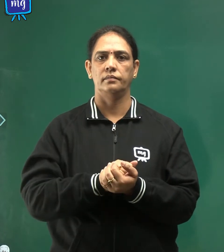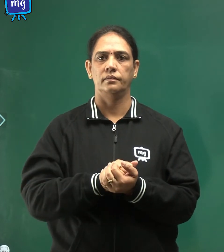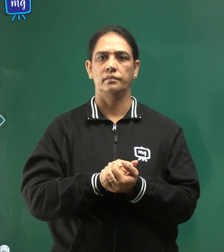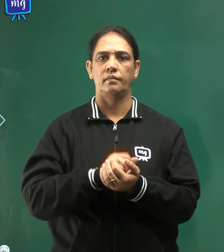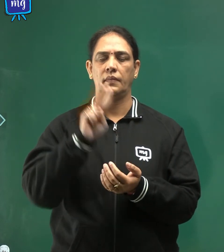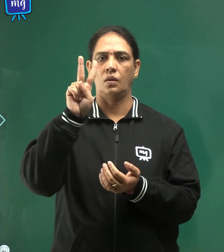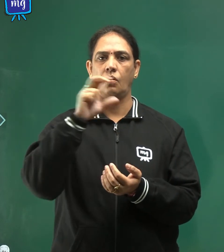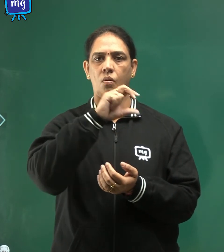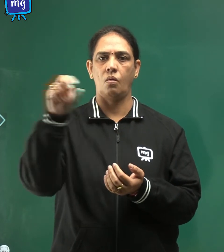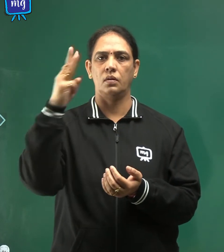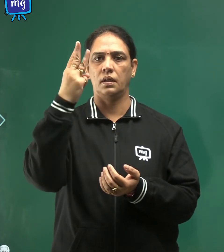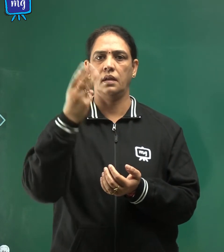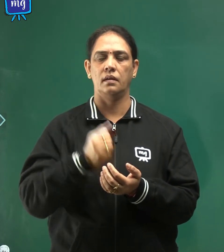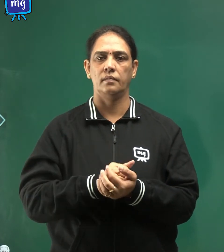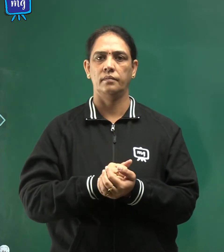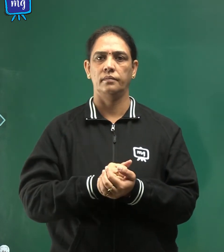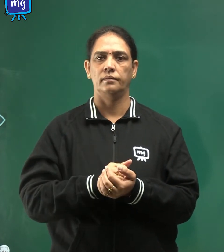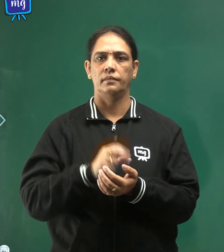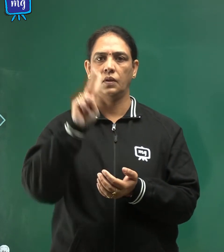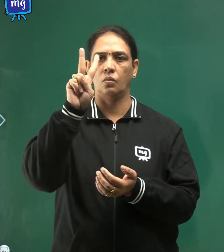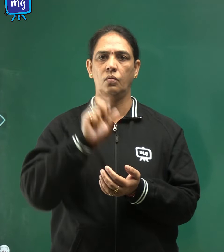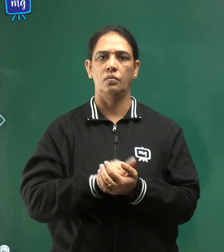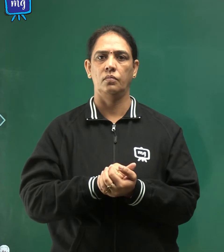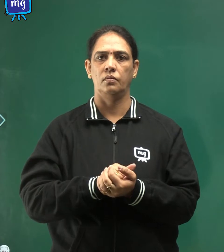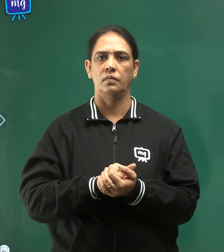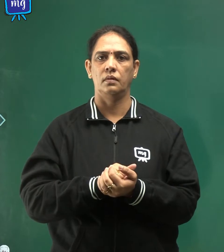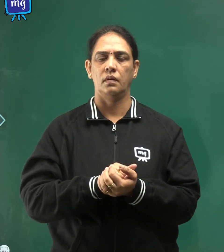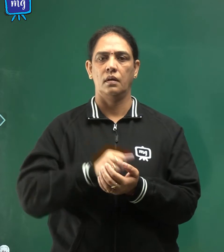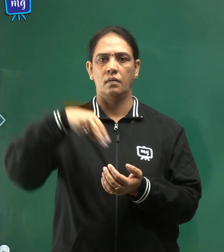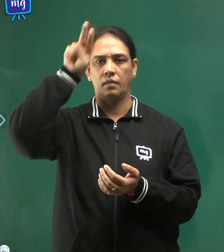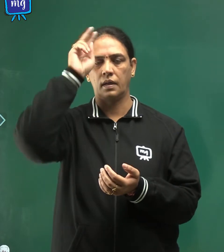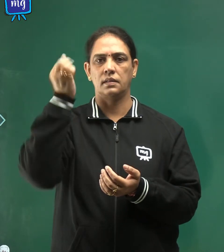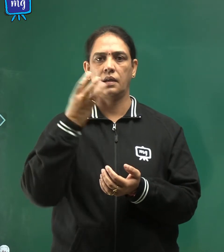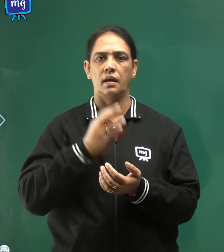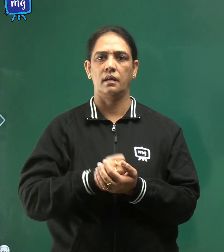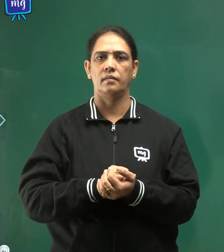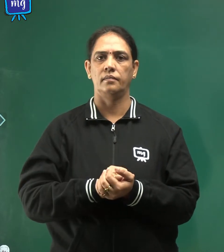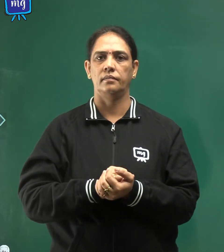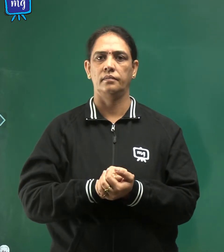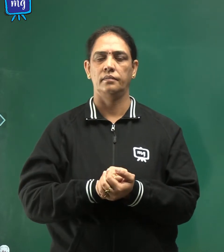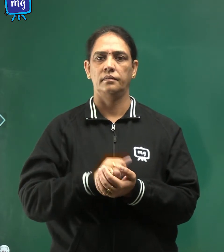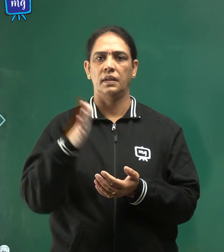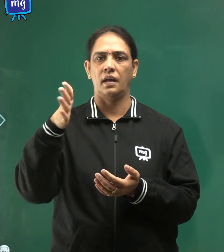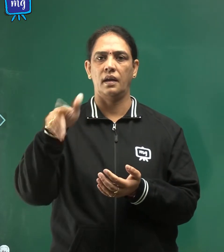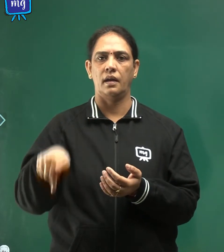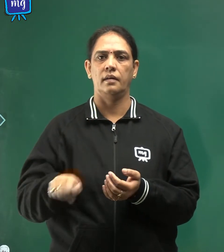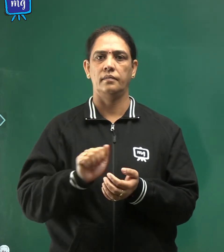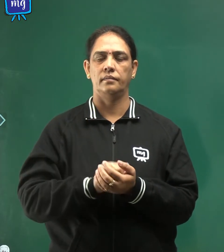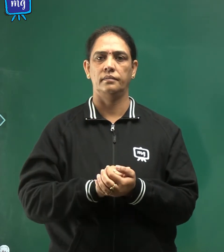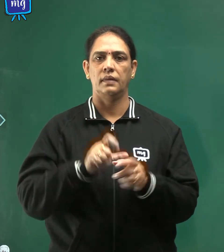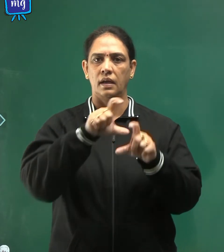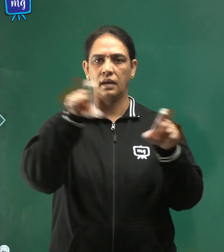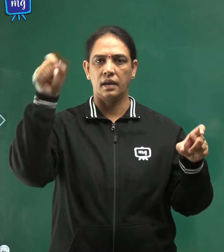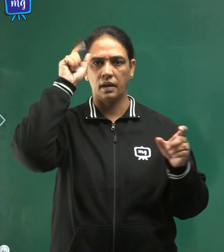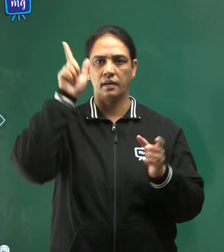2 और 3 दो वर्ग संख्याएं नहीं है। समझ